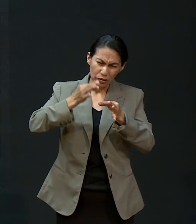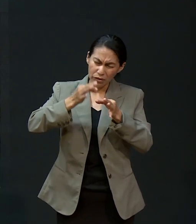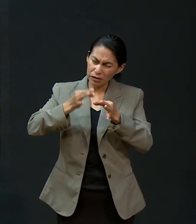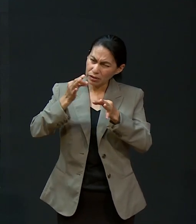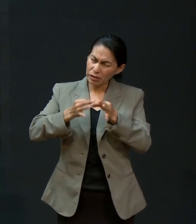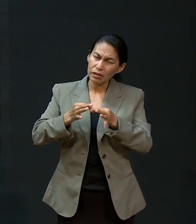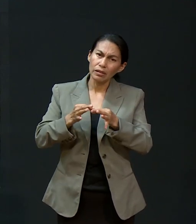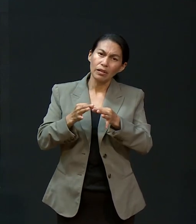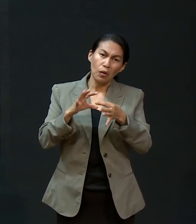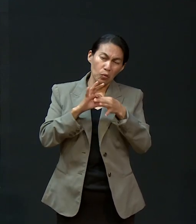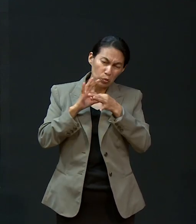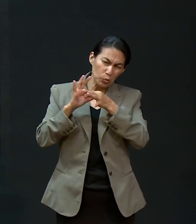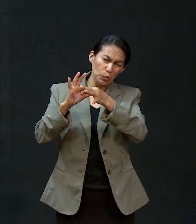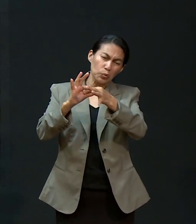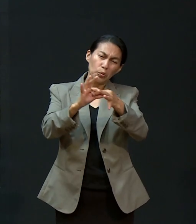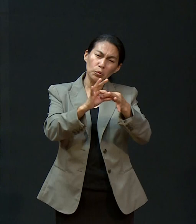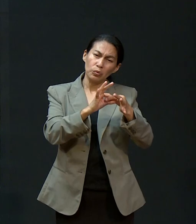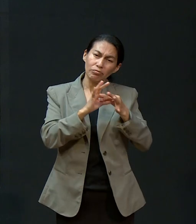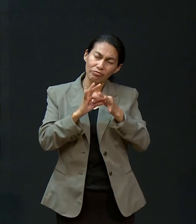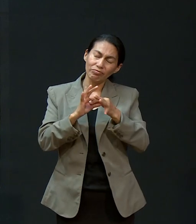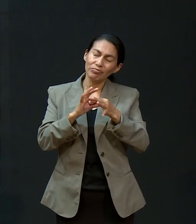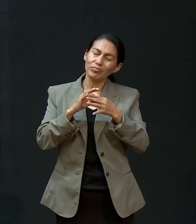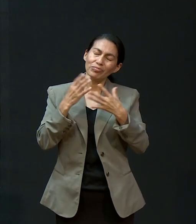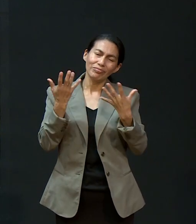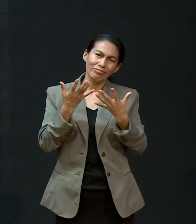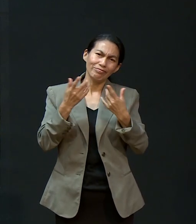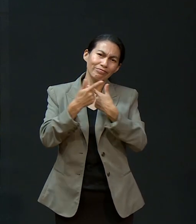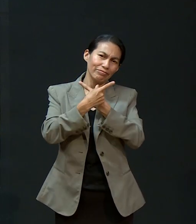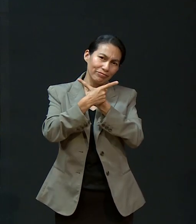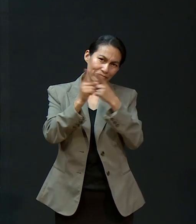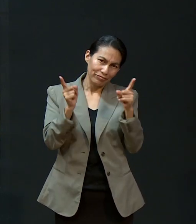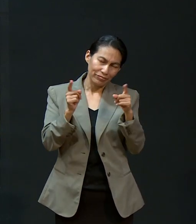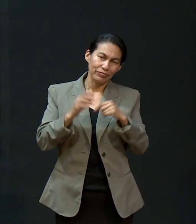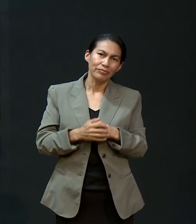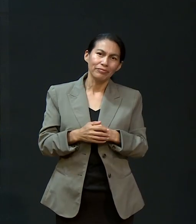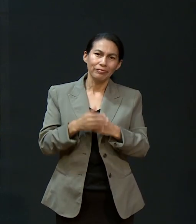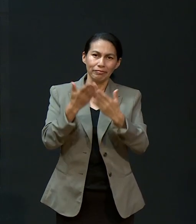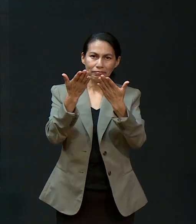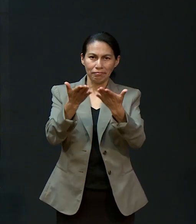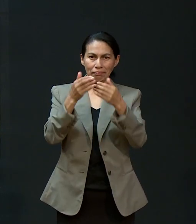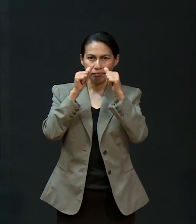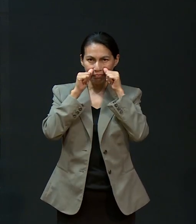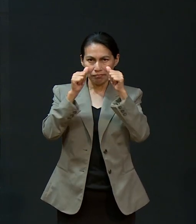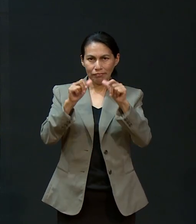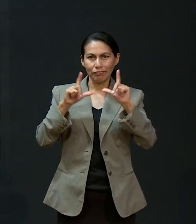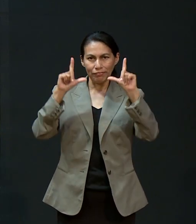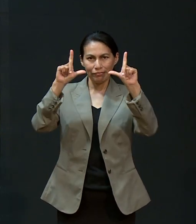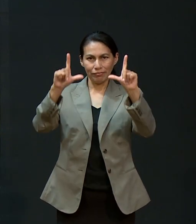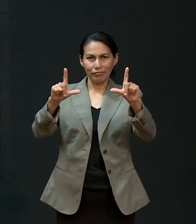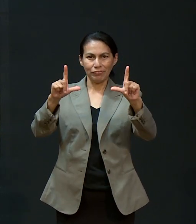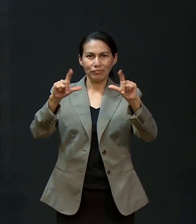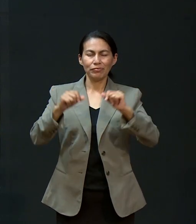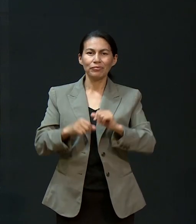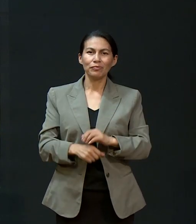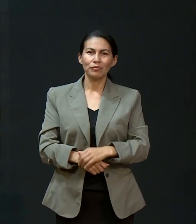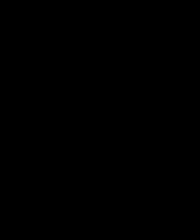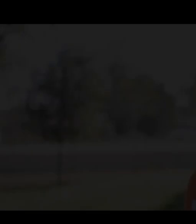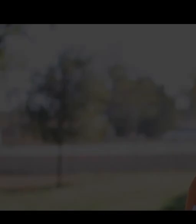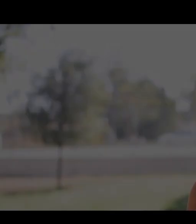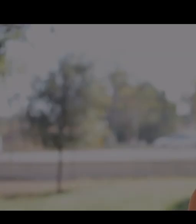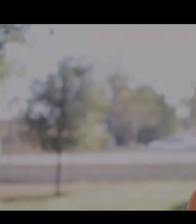oran por esas peticiones. Juntos podemos hacer la diferencia. Escuchemos.